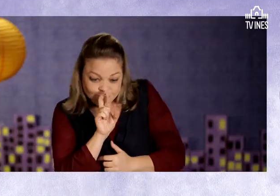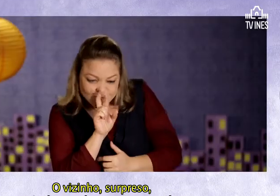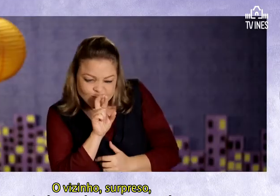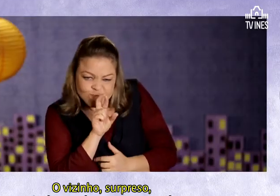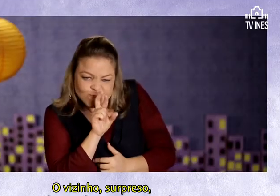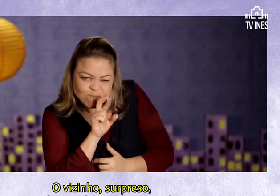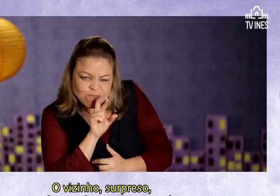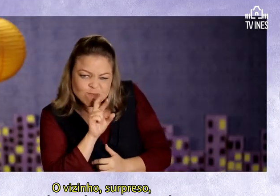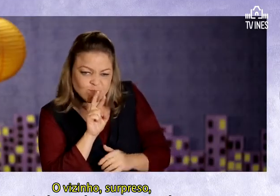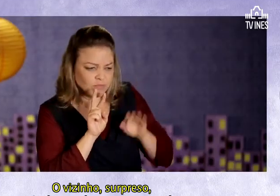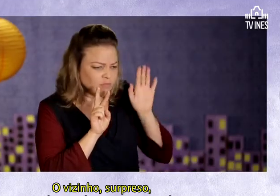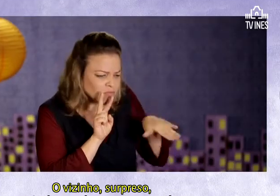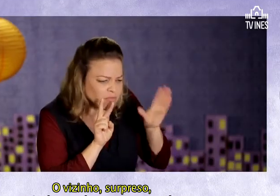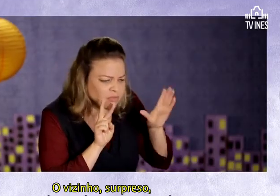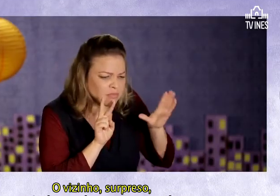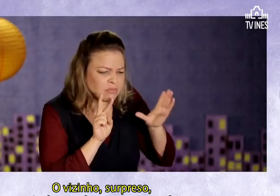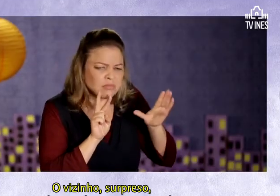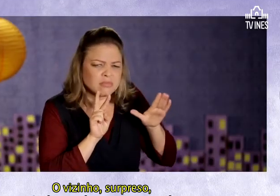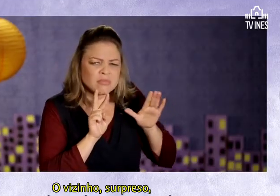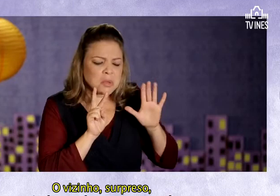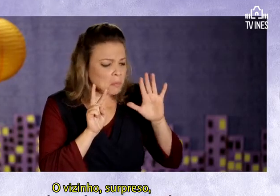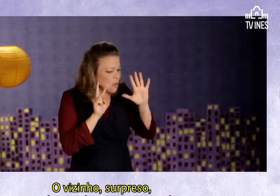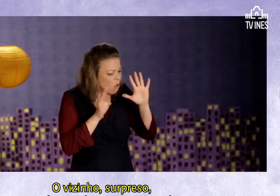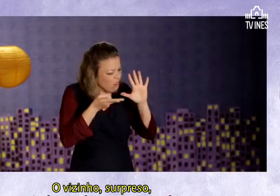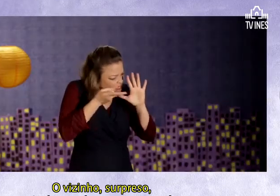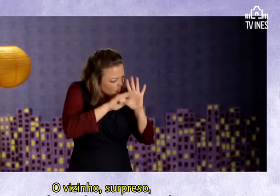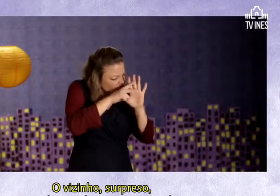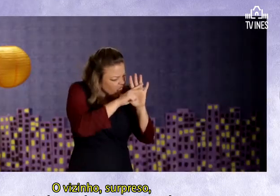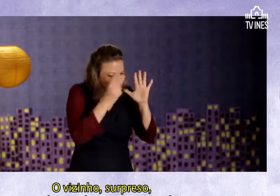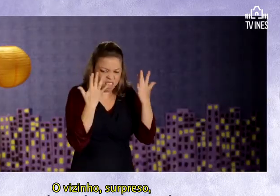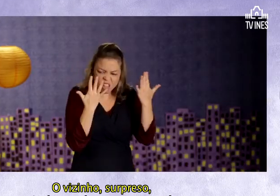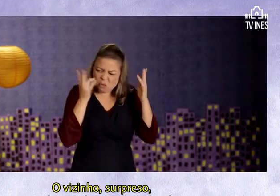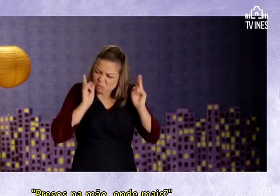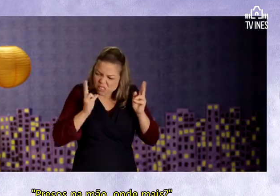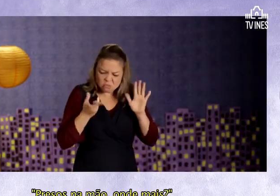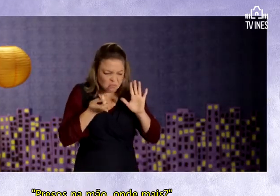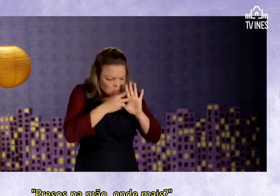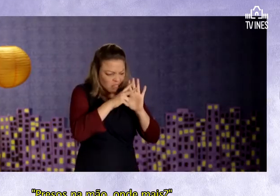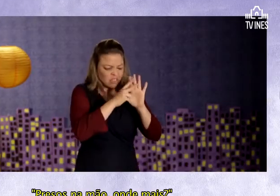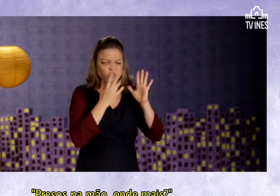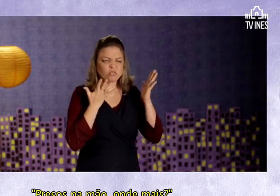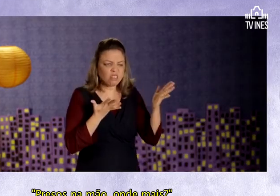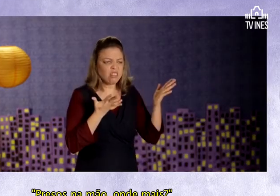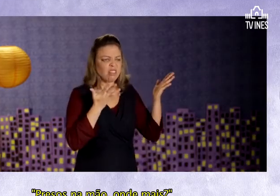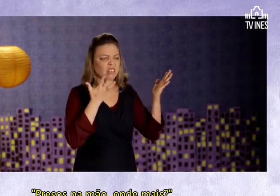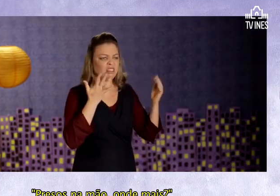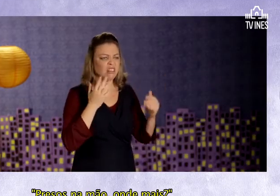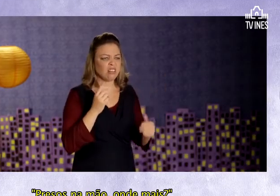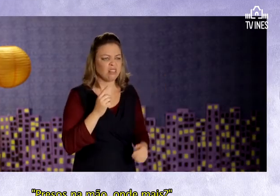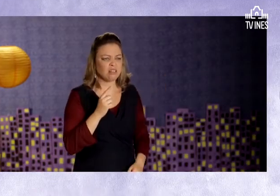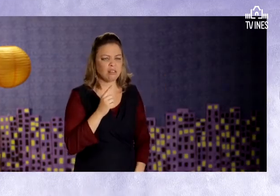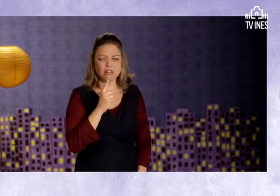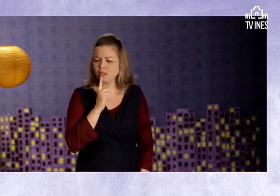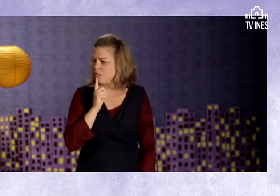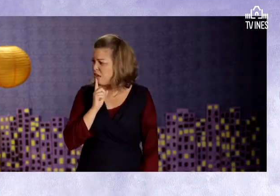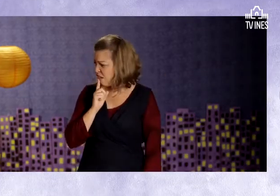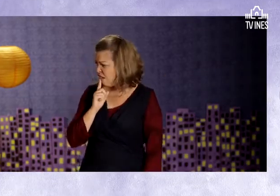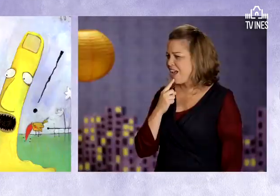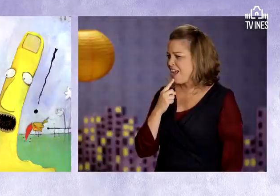O vizinho, surpreso, mais do que depressa respondeu: presos na mão, onde mais?